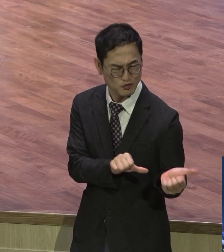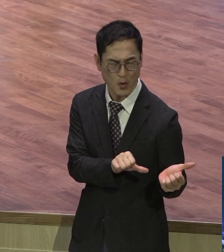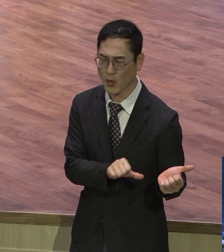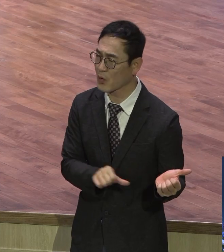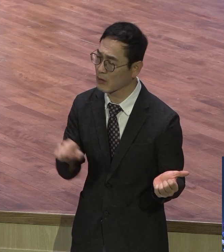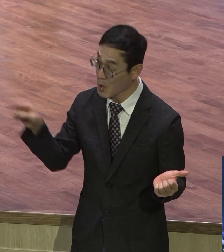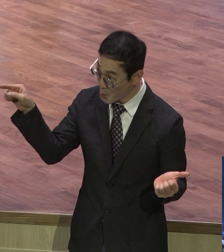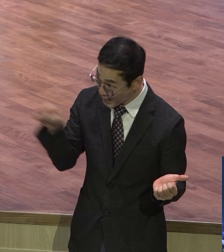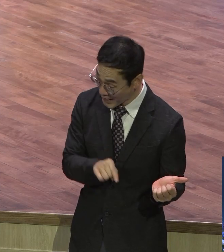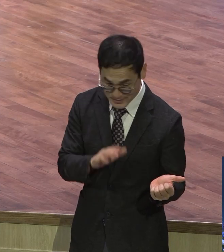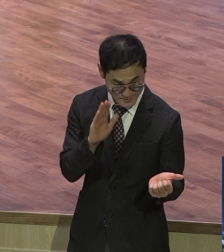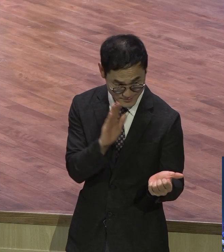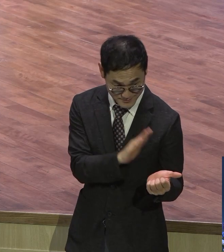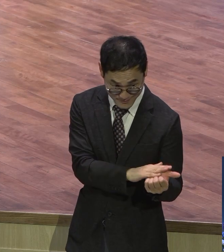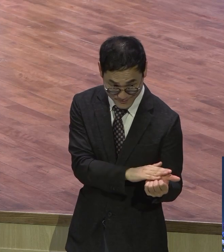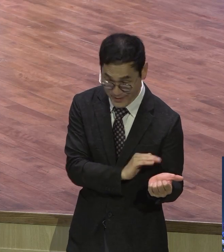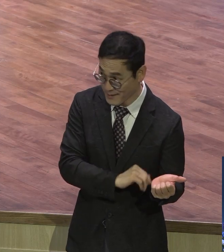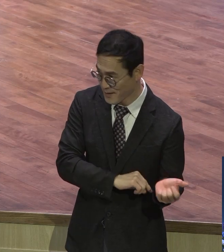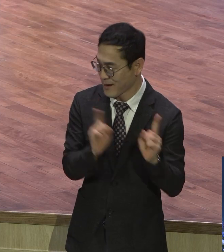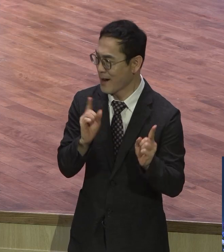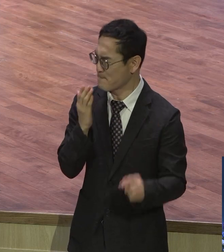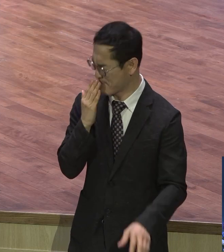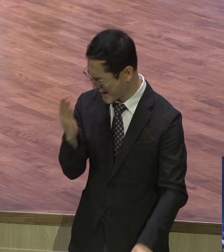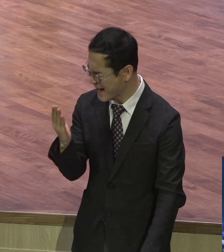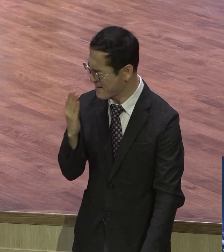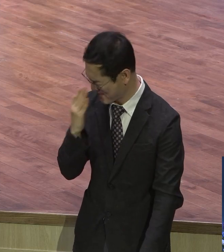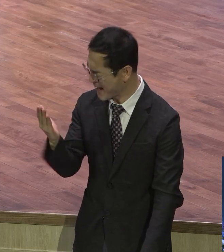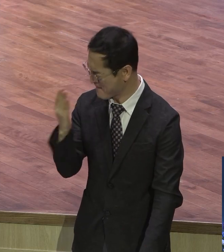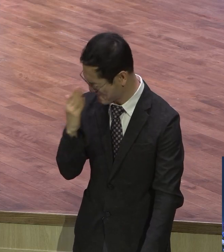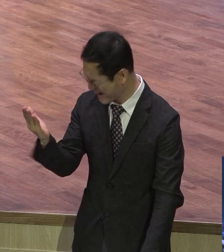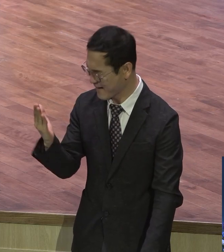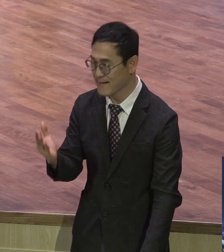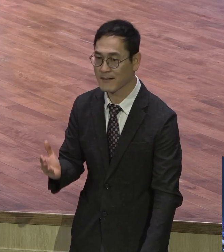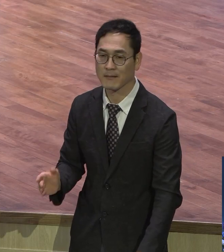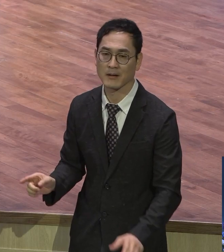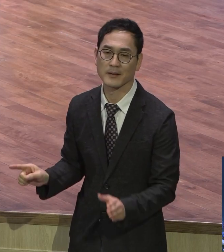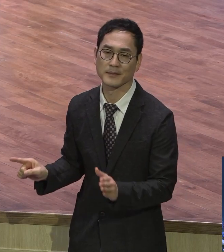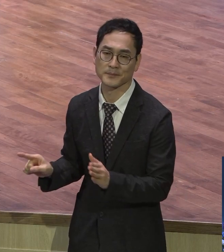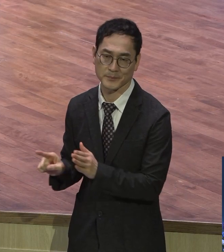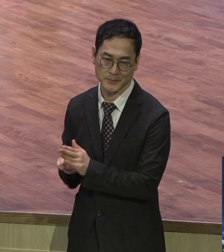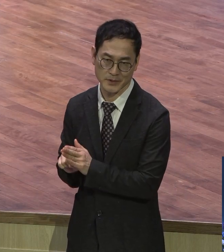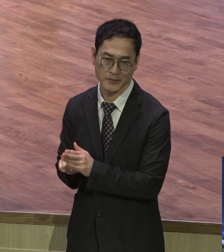오셔서 그 몸에 손을 얹어 주소서 그리하면 살겠나이다.